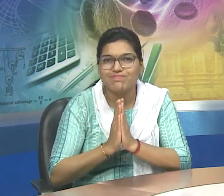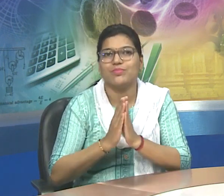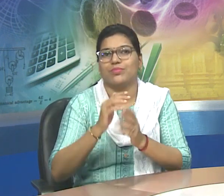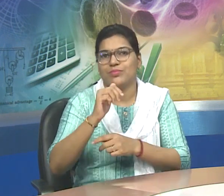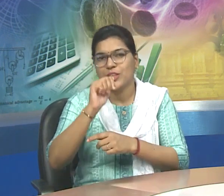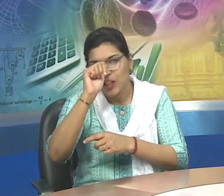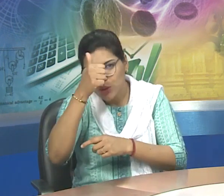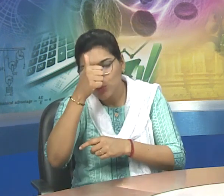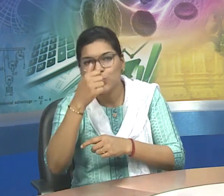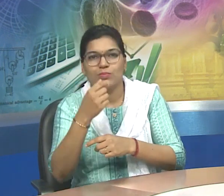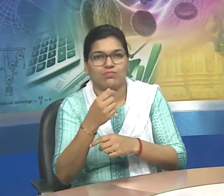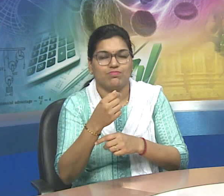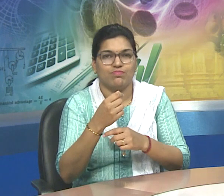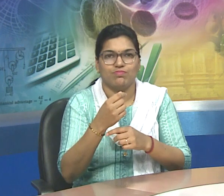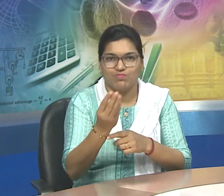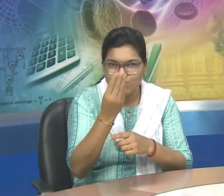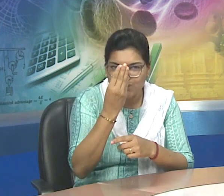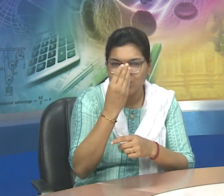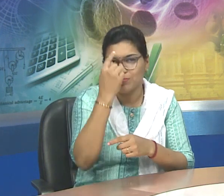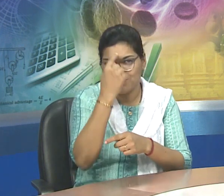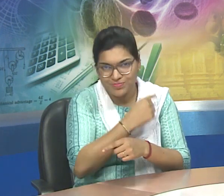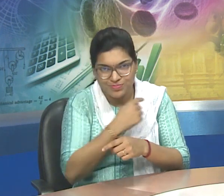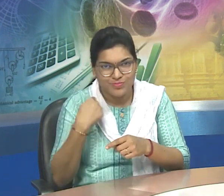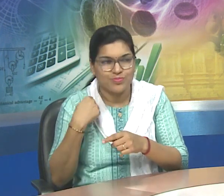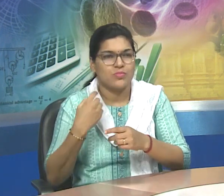और जो उनके धार्मिक रीति रिवाज हैं